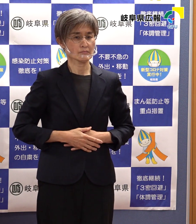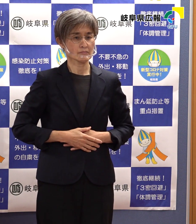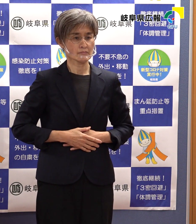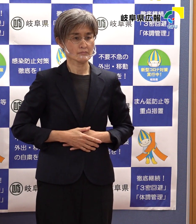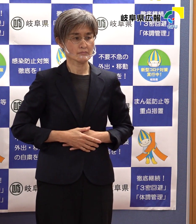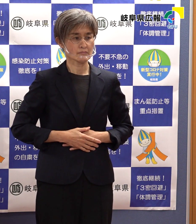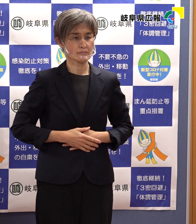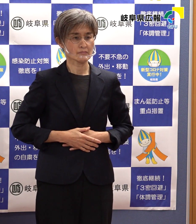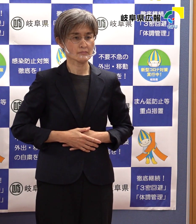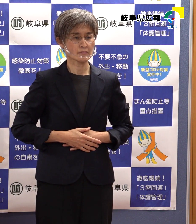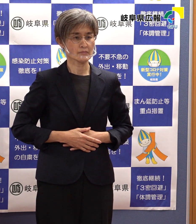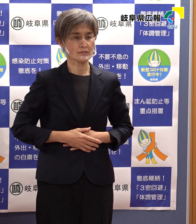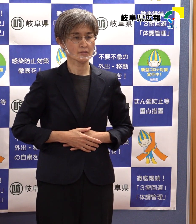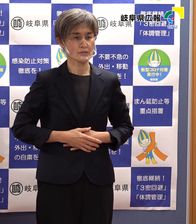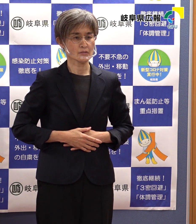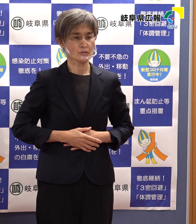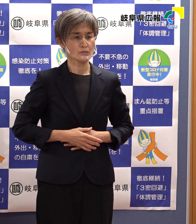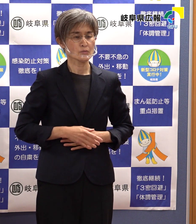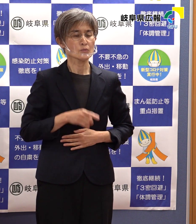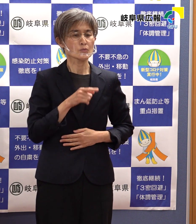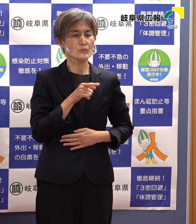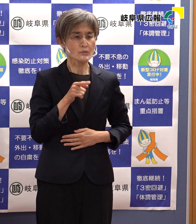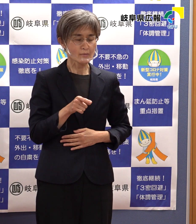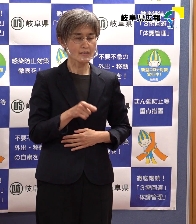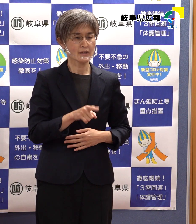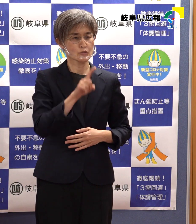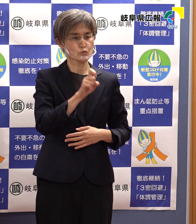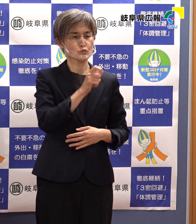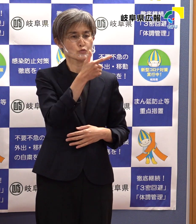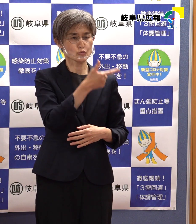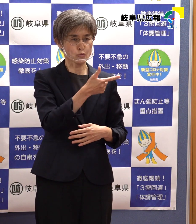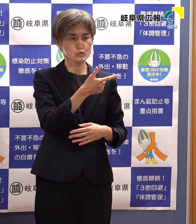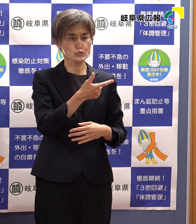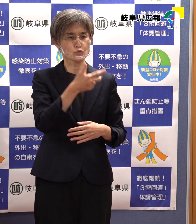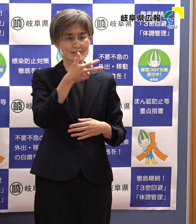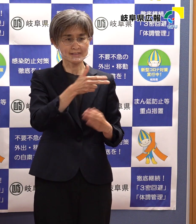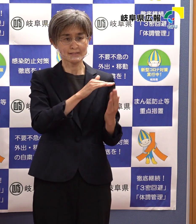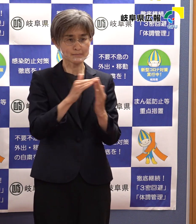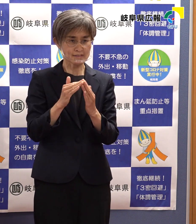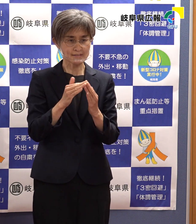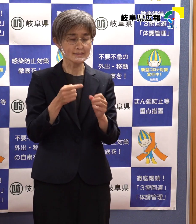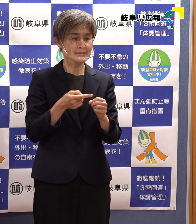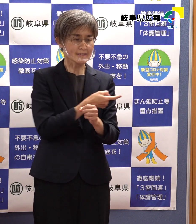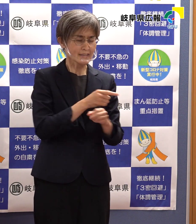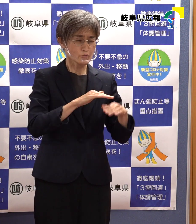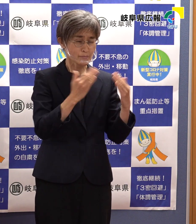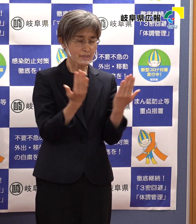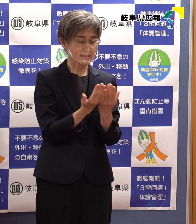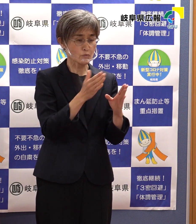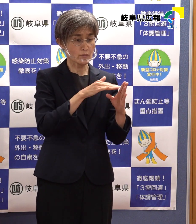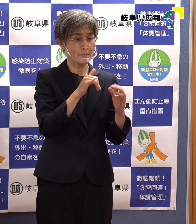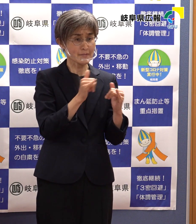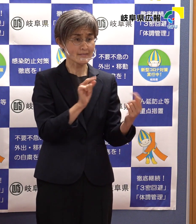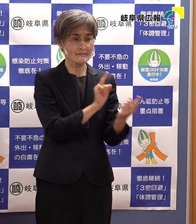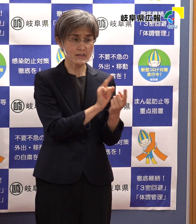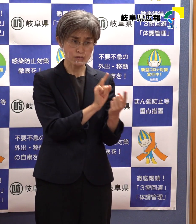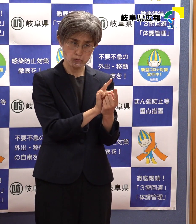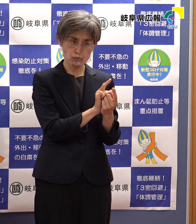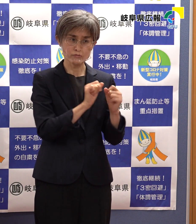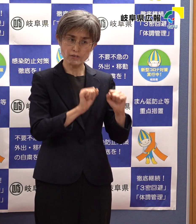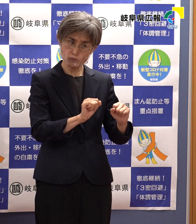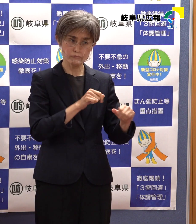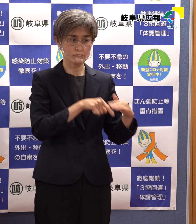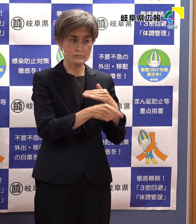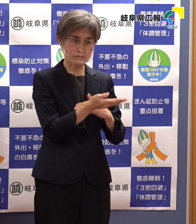まん防要請の対象となる16市町以外の県民に向けても同様に求めているという理解でよろしかったですか。